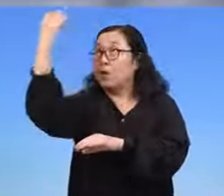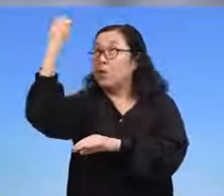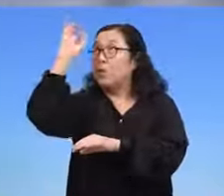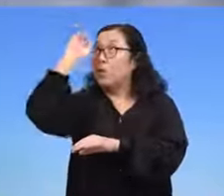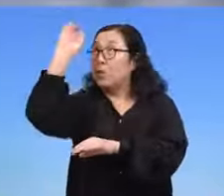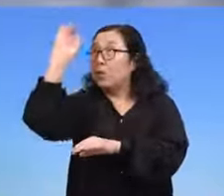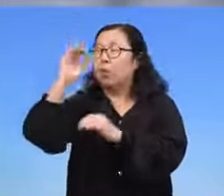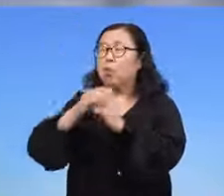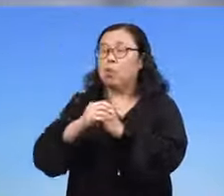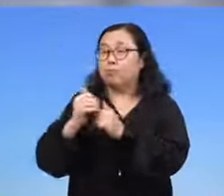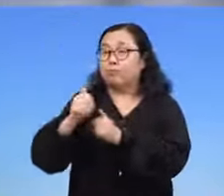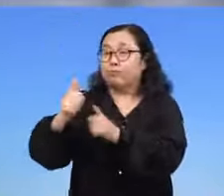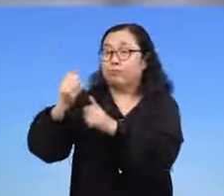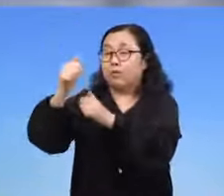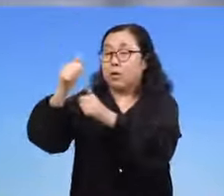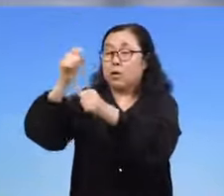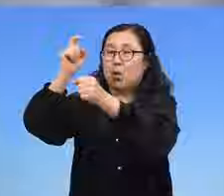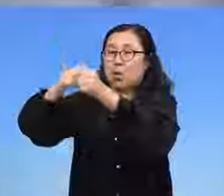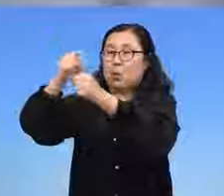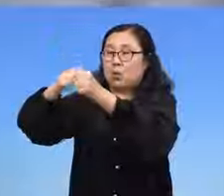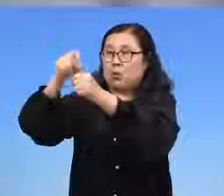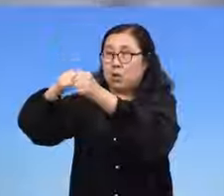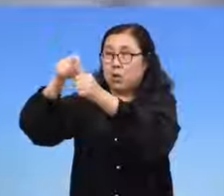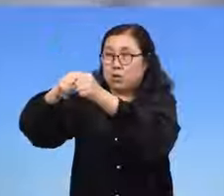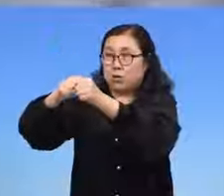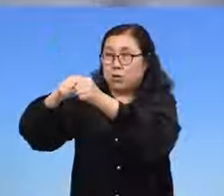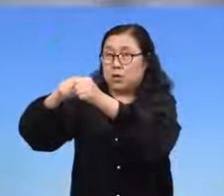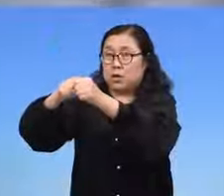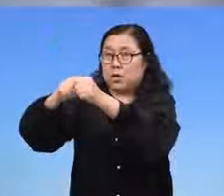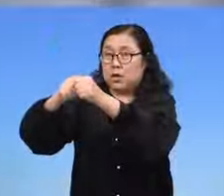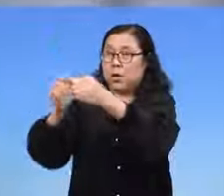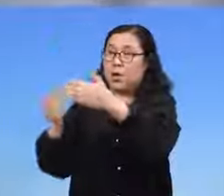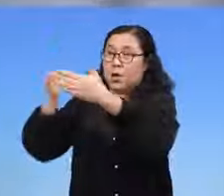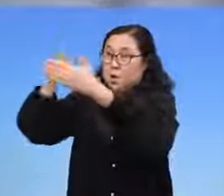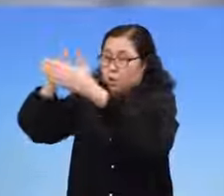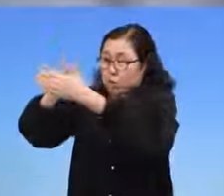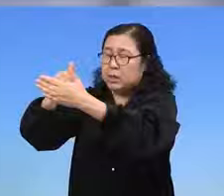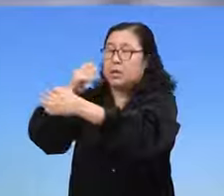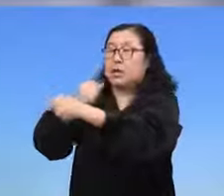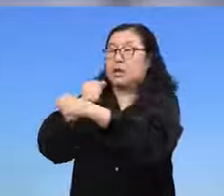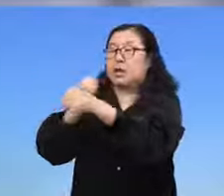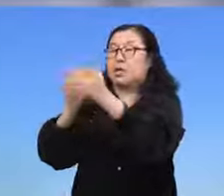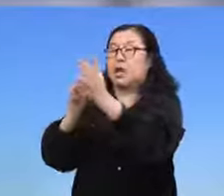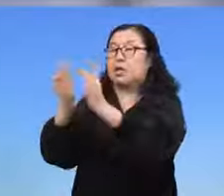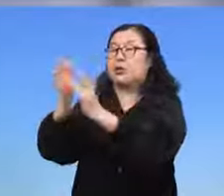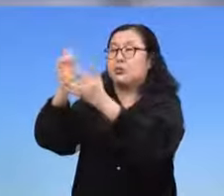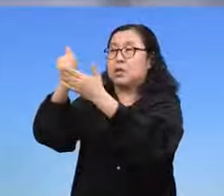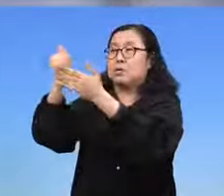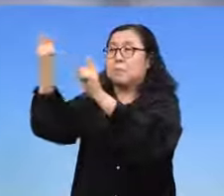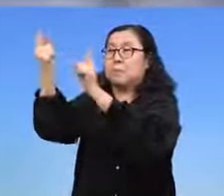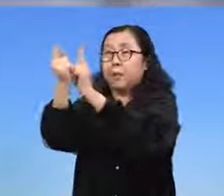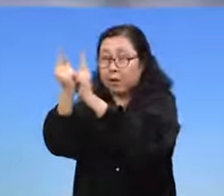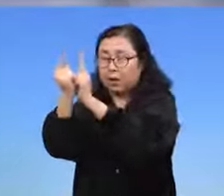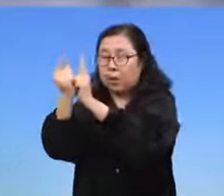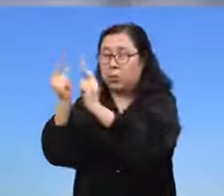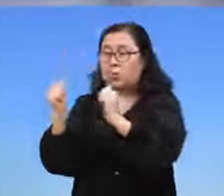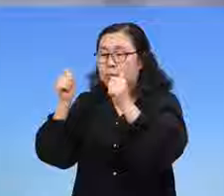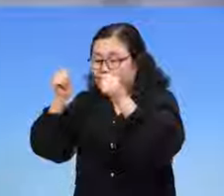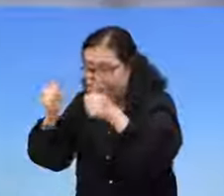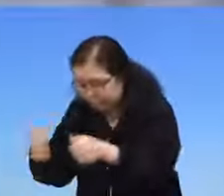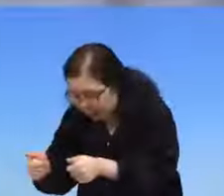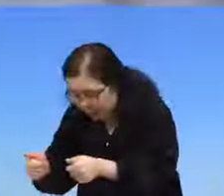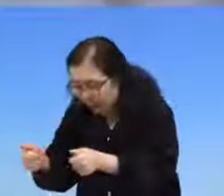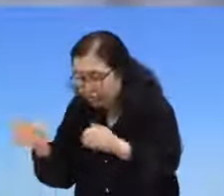별의 인도함을 받아가지고 목적지, 목표로 했던 예수 그리스도를 만나고 그분께 경배를